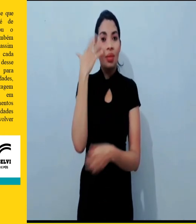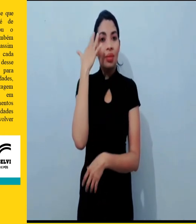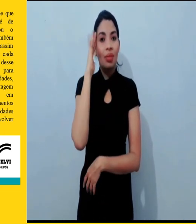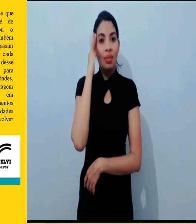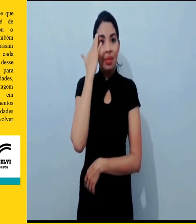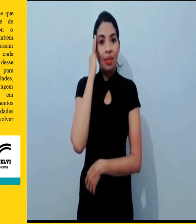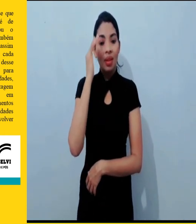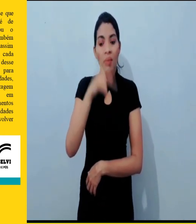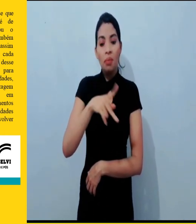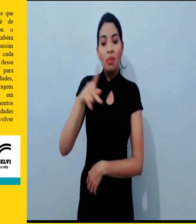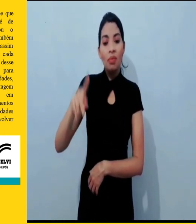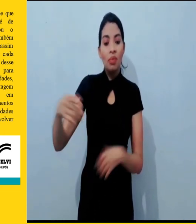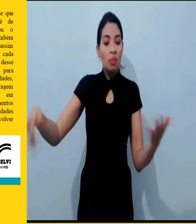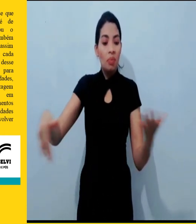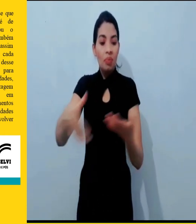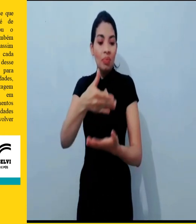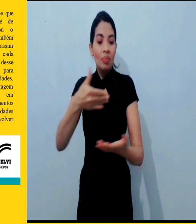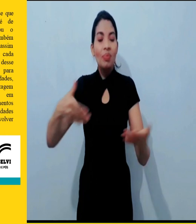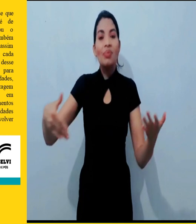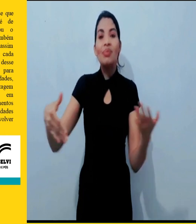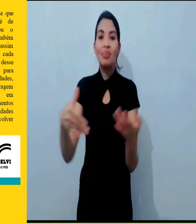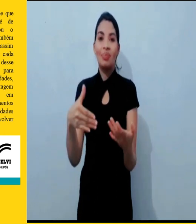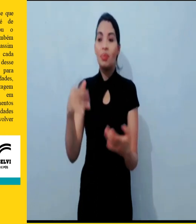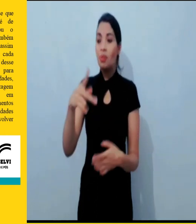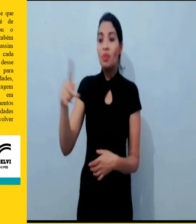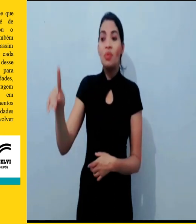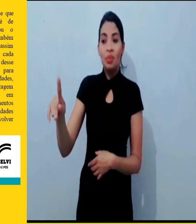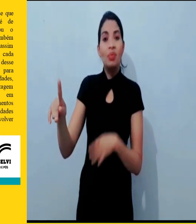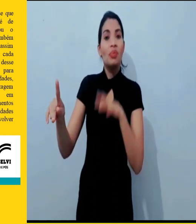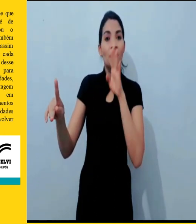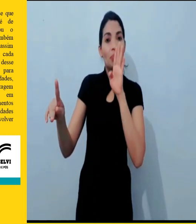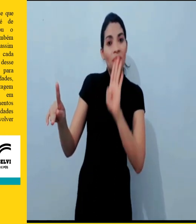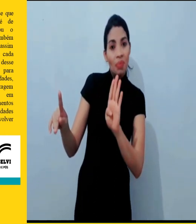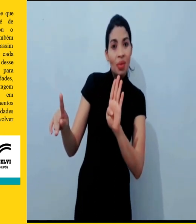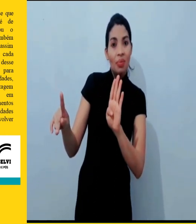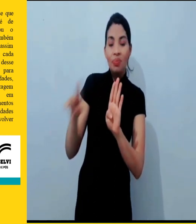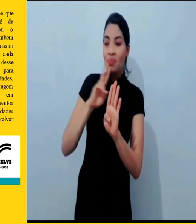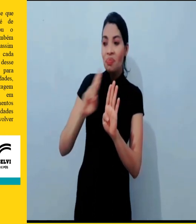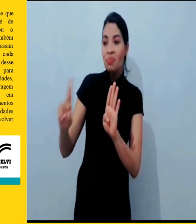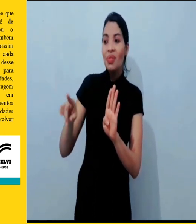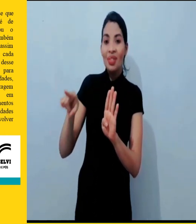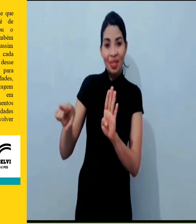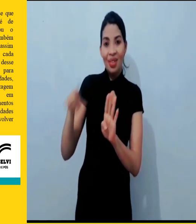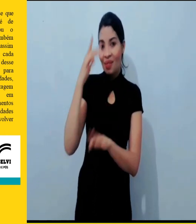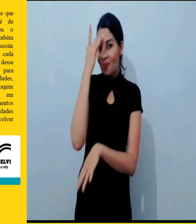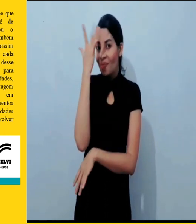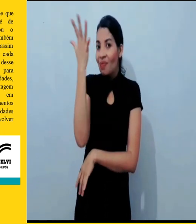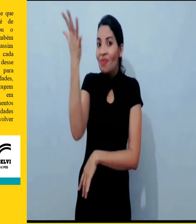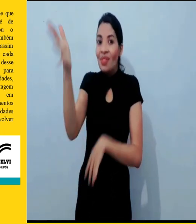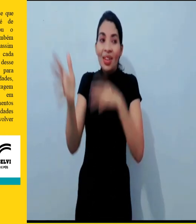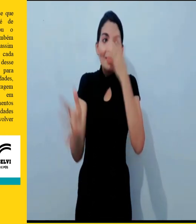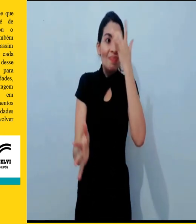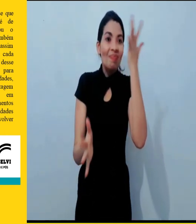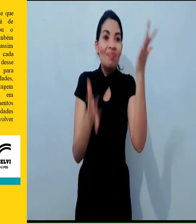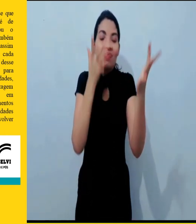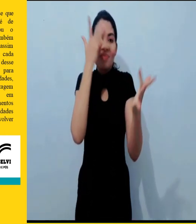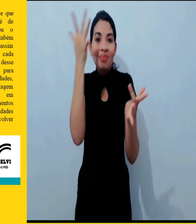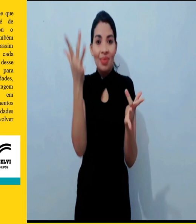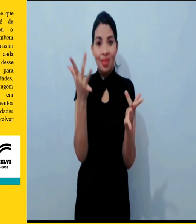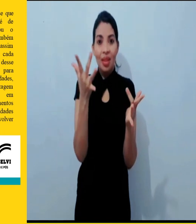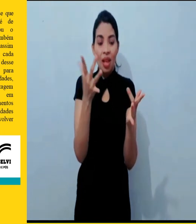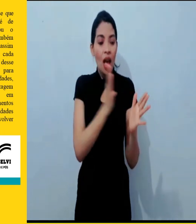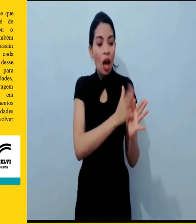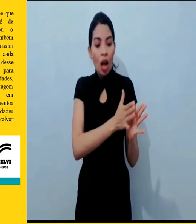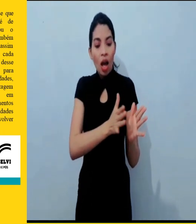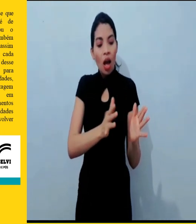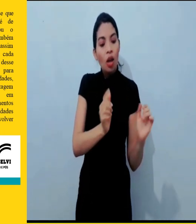como enfatizou o professor B, e também facilitador, acompanhando assim o desenvolvimento de